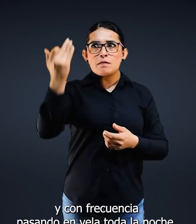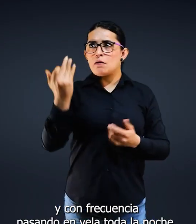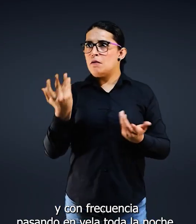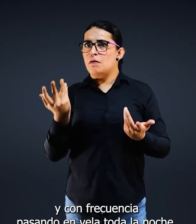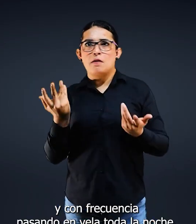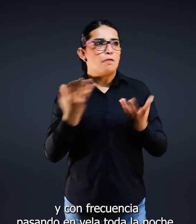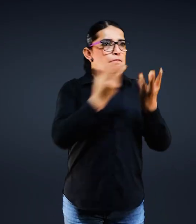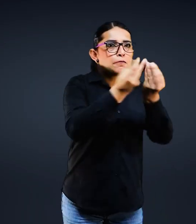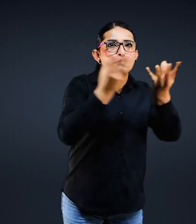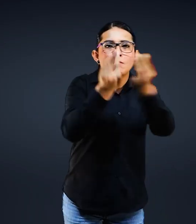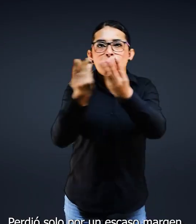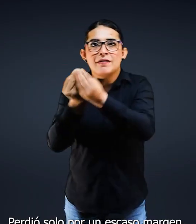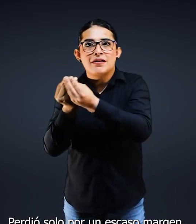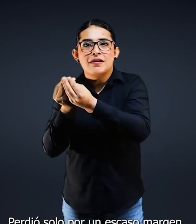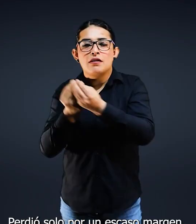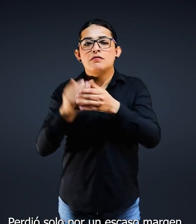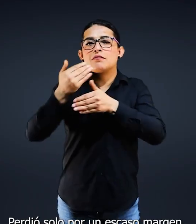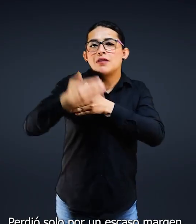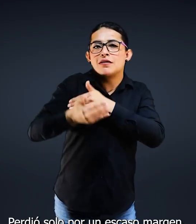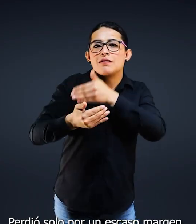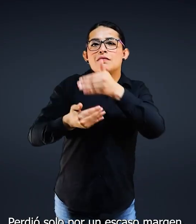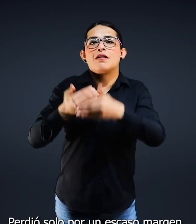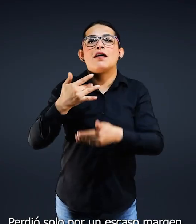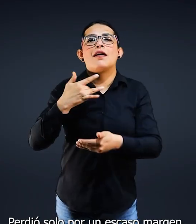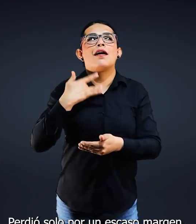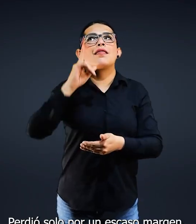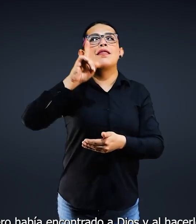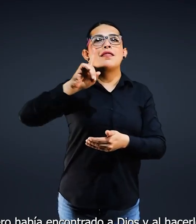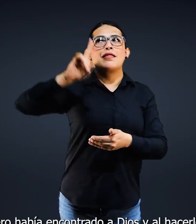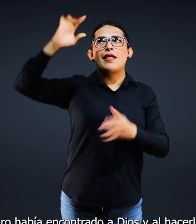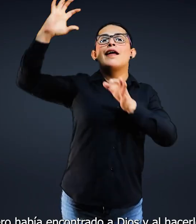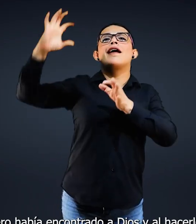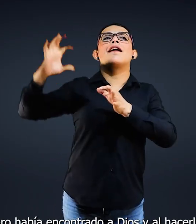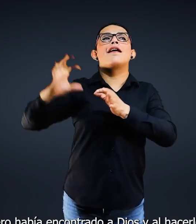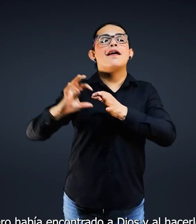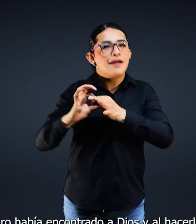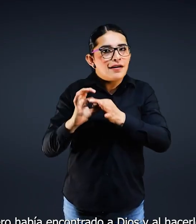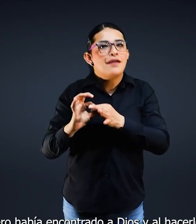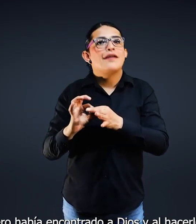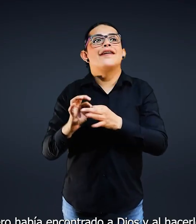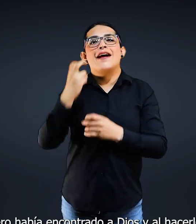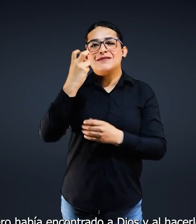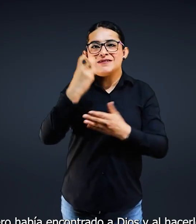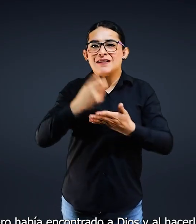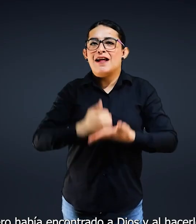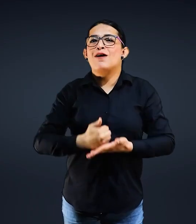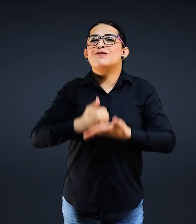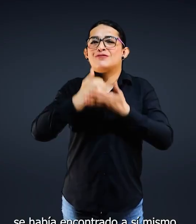toda la noche. Perdió solo por un escaso margen, pero había encontrado a Dios y, al hacerlo, se